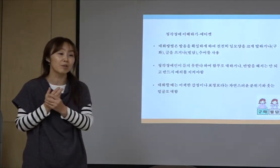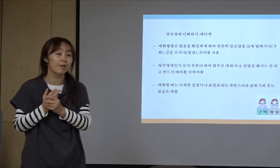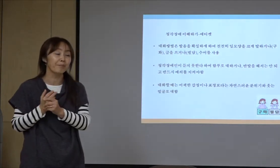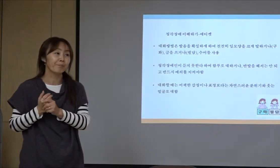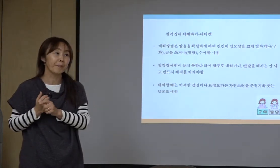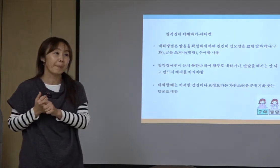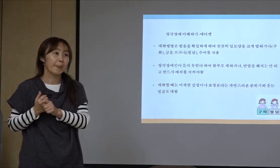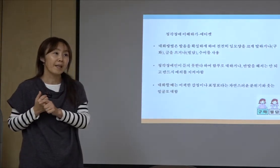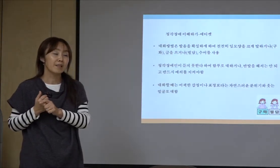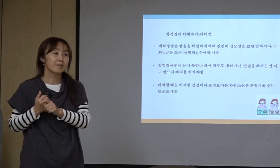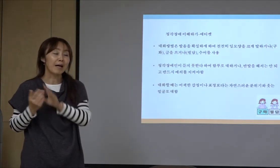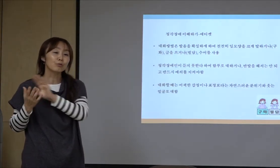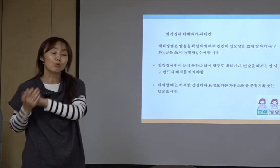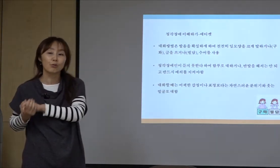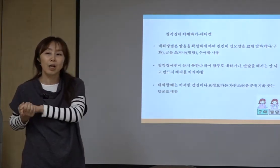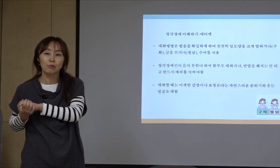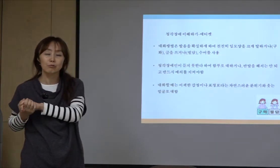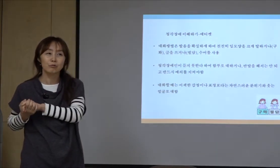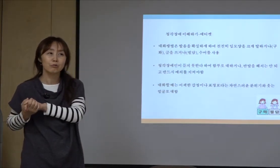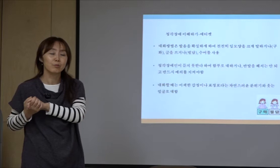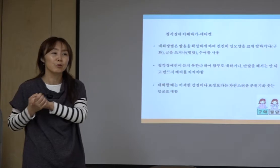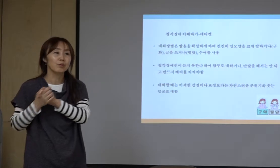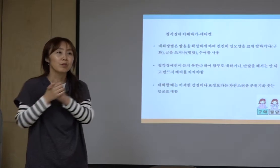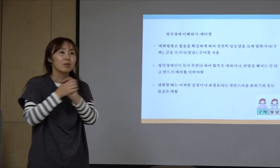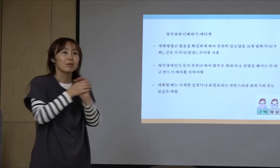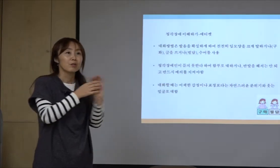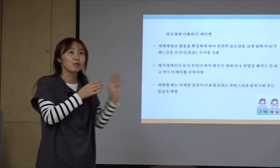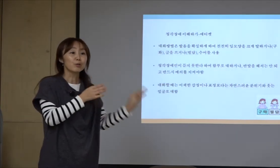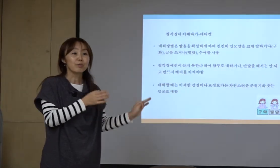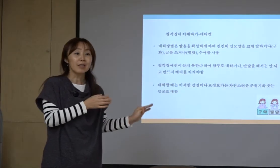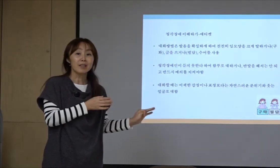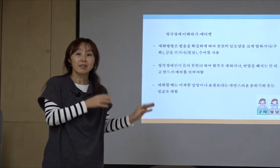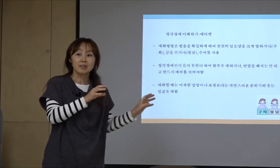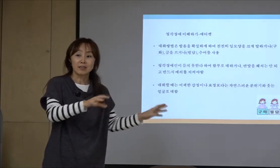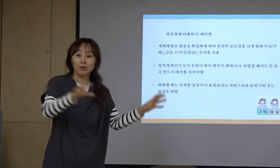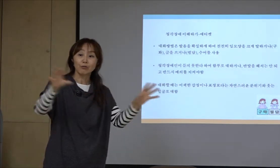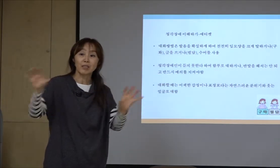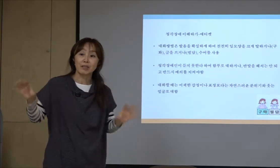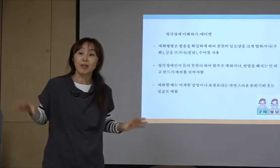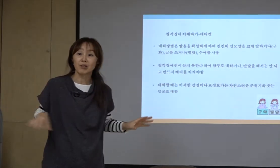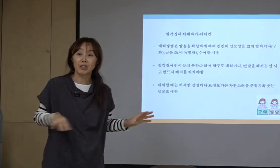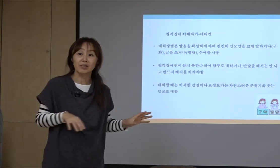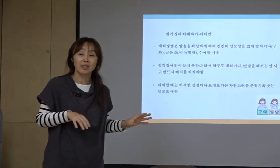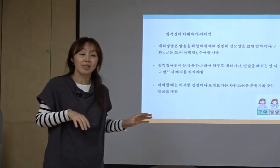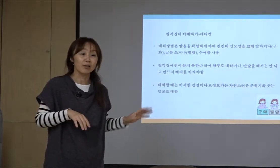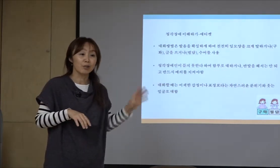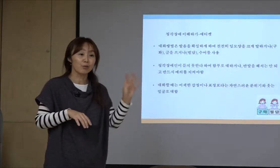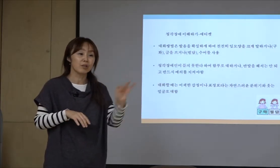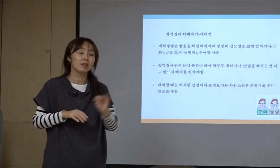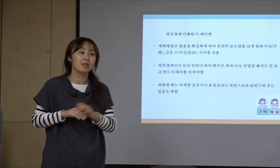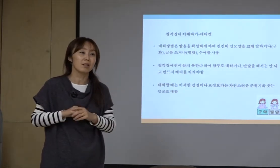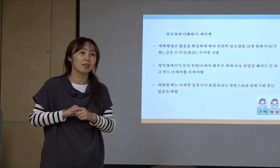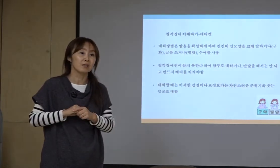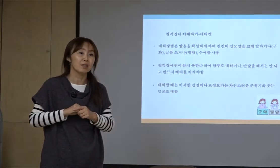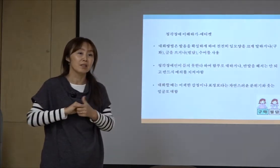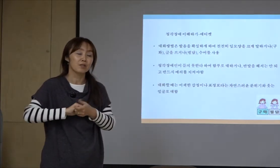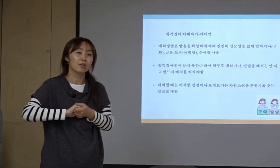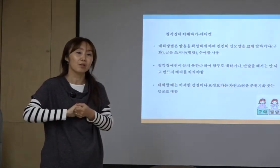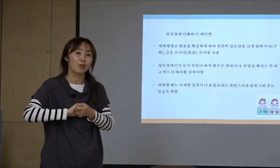하면서 그 방송도 하고 뭐 수화통역센터라는 이제 전국에 한 200여 개 있으니까 수화통역센터라는 데 취직도